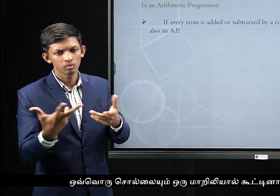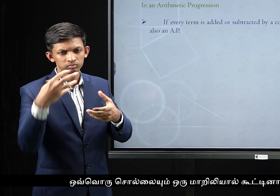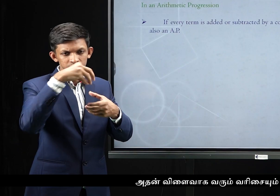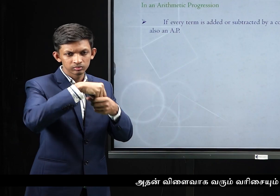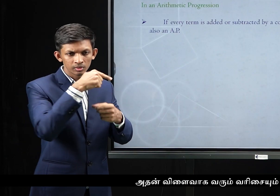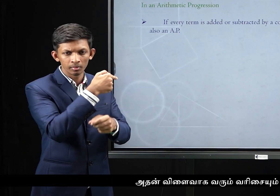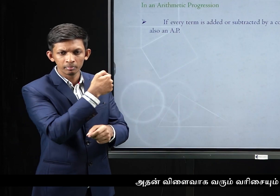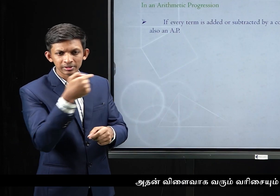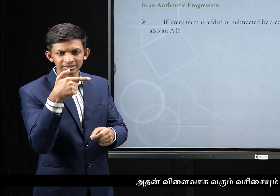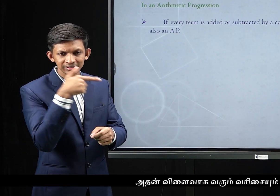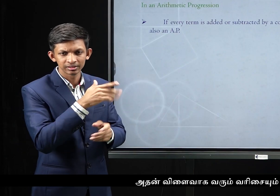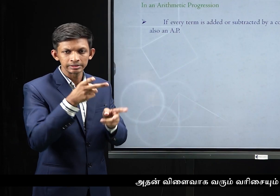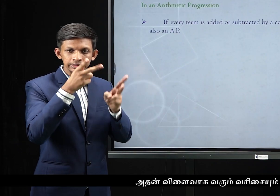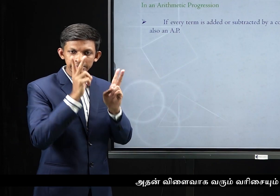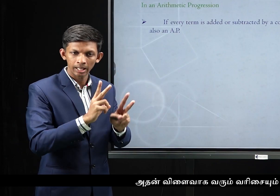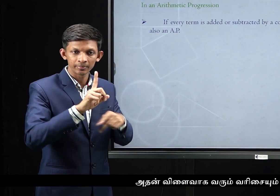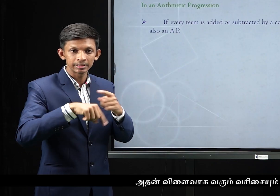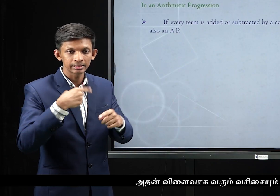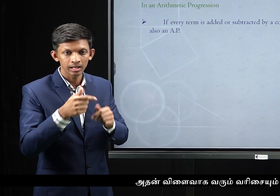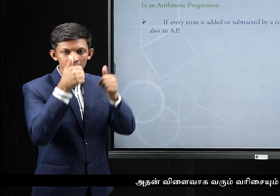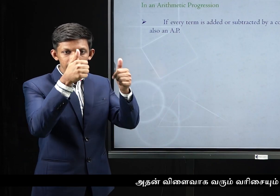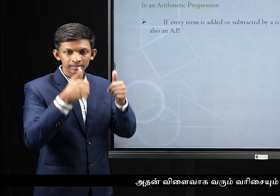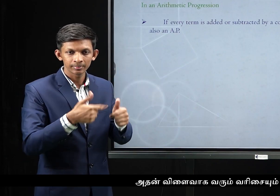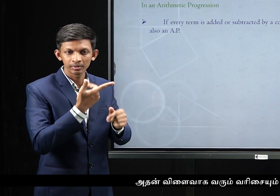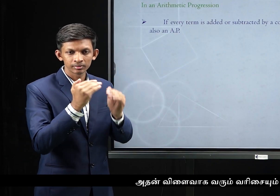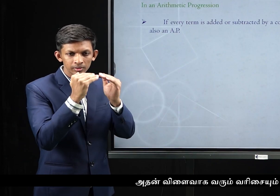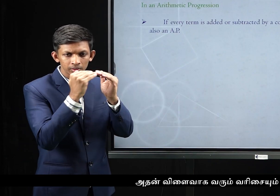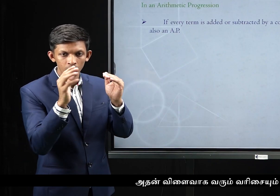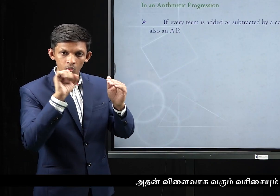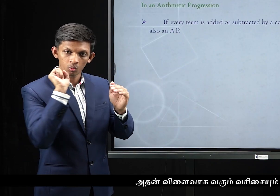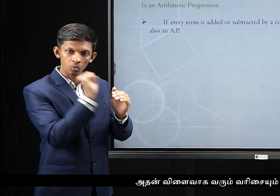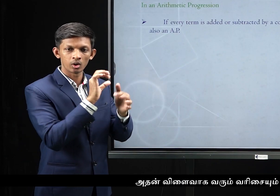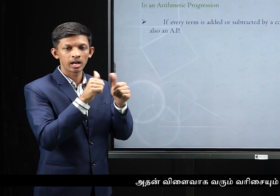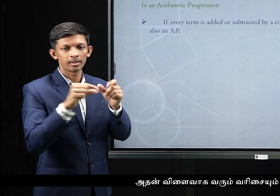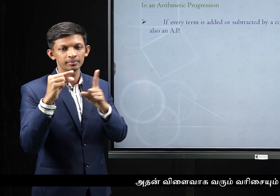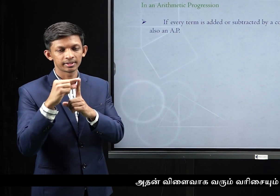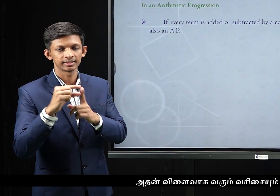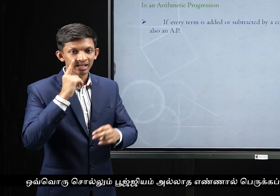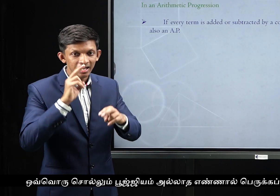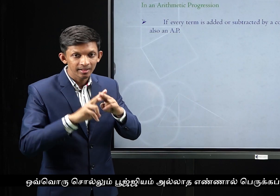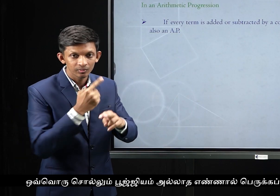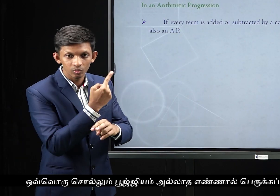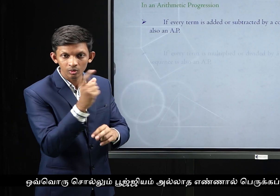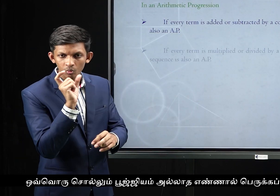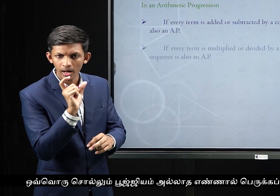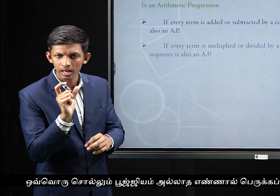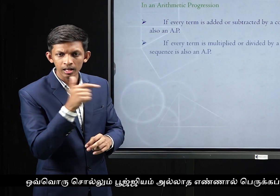கழித்தால் அதன் விளைவாக வரும் வரிசையும் ஒரு ஏபி. ஒவ்வொரு சொல்லும்